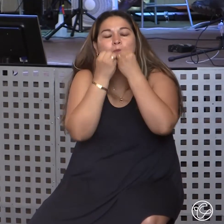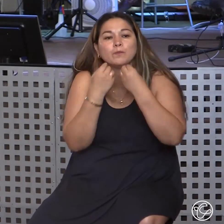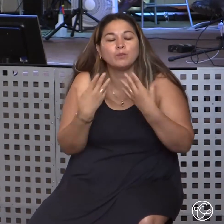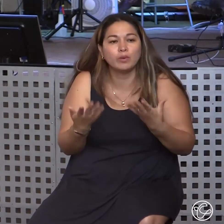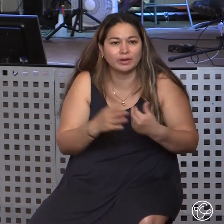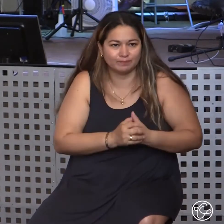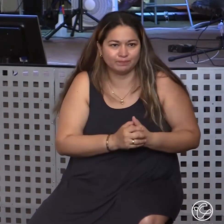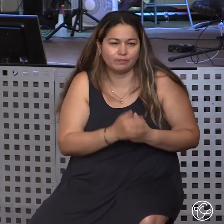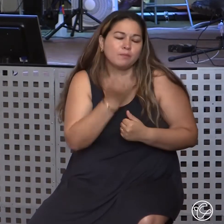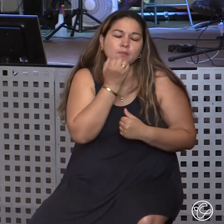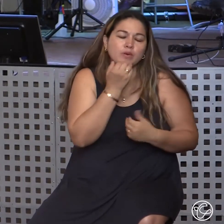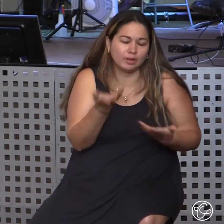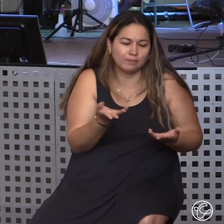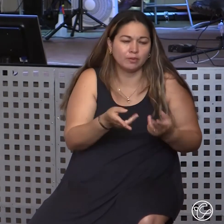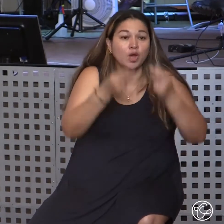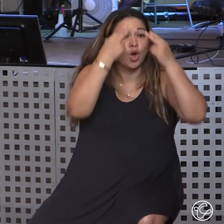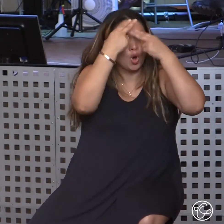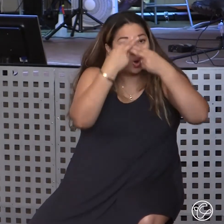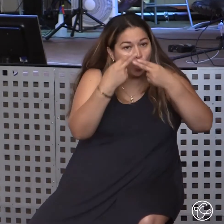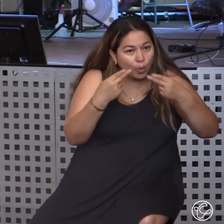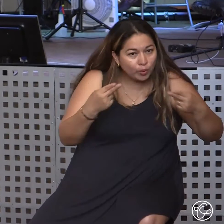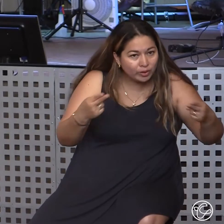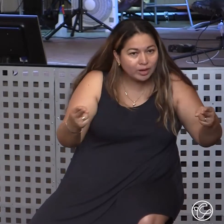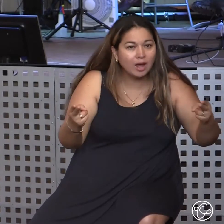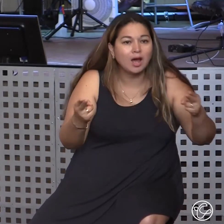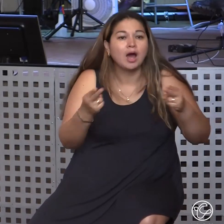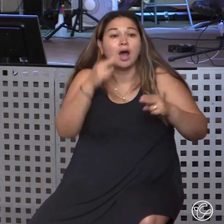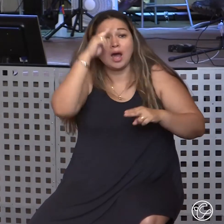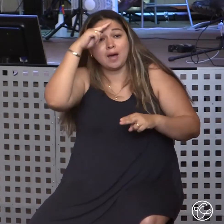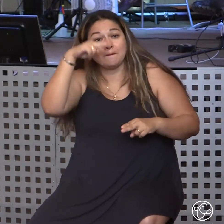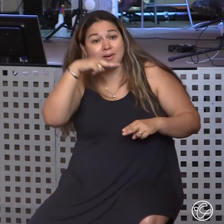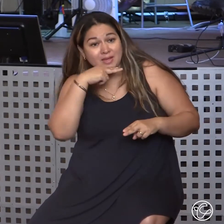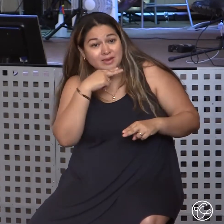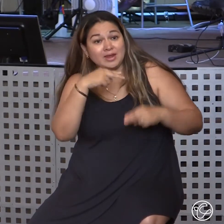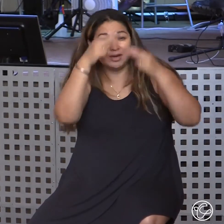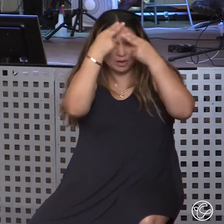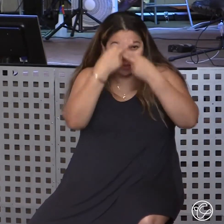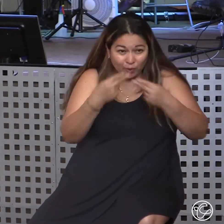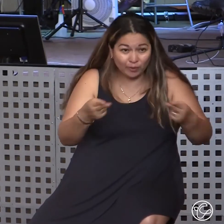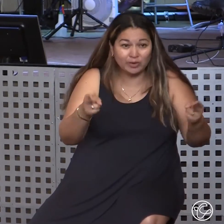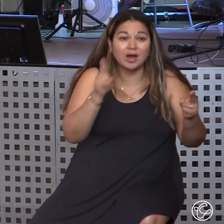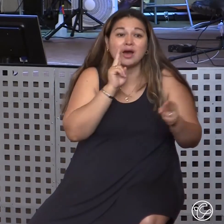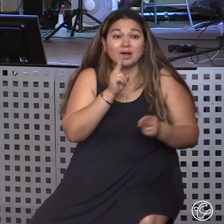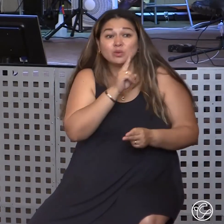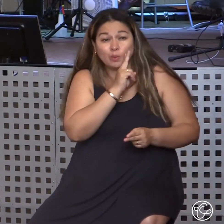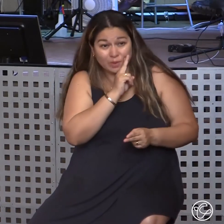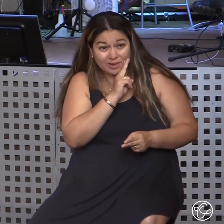honra a tu padre, ¿no dice eso? Y a tu madre, ¿por qué?